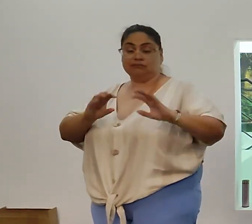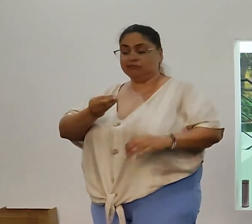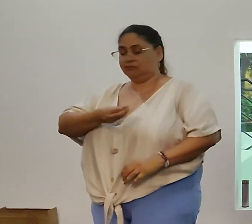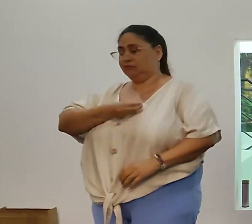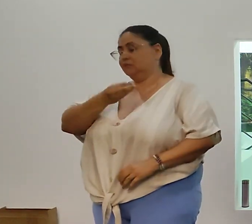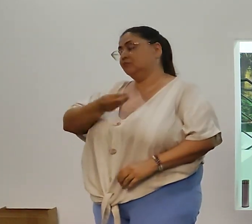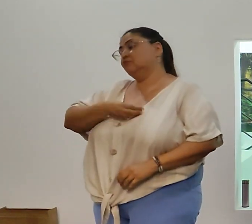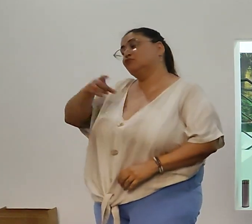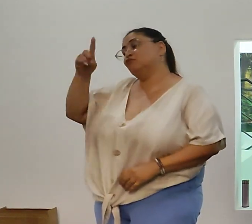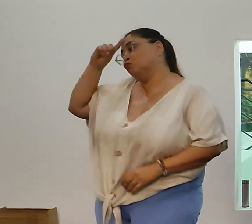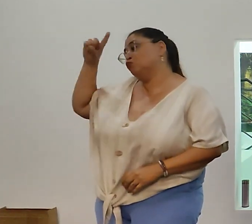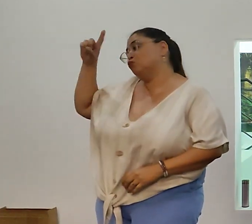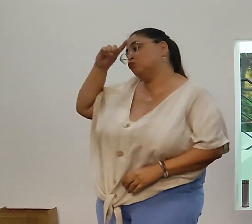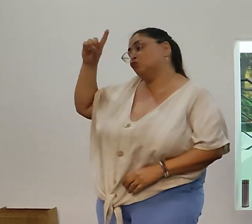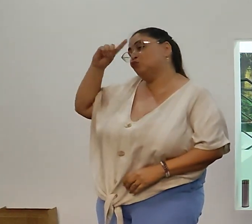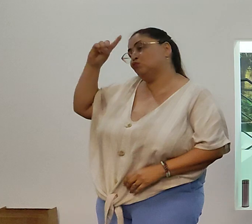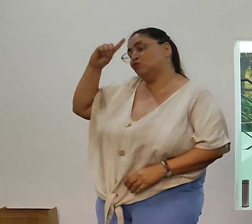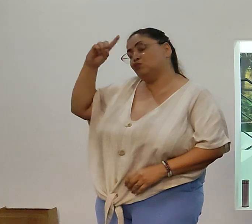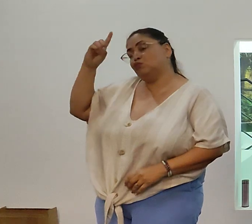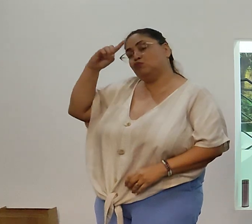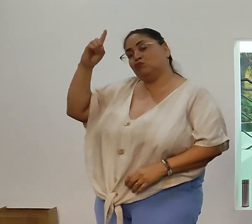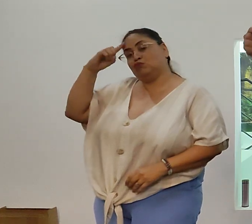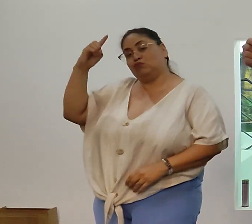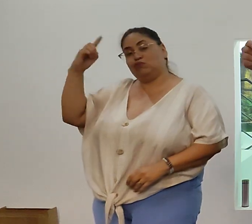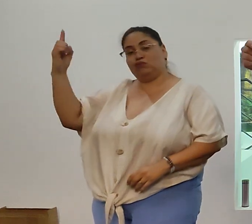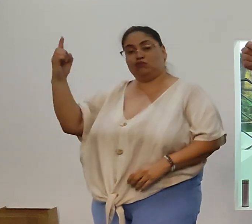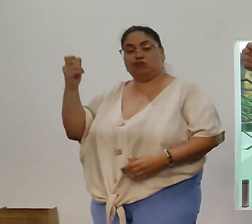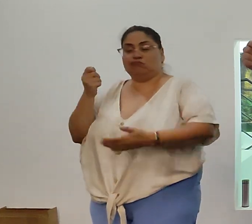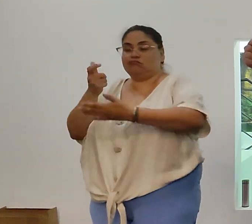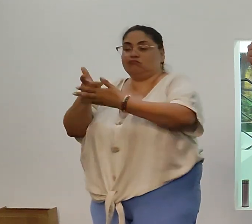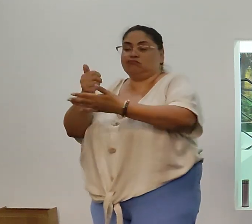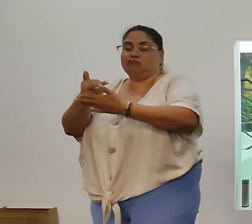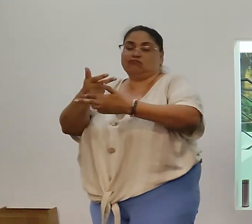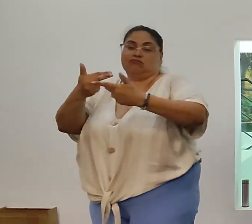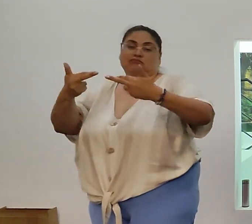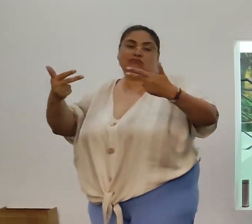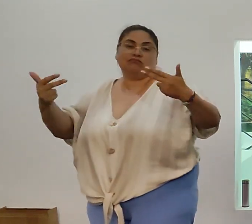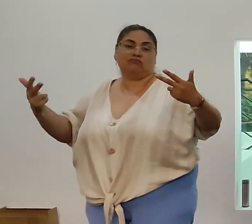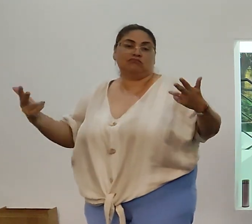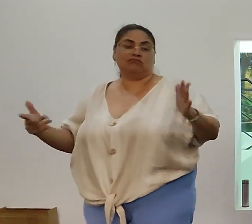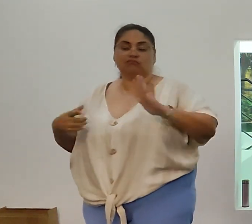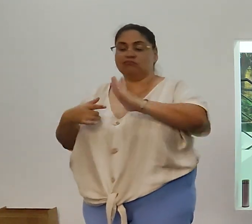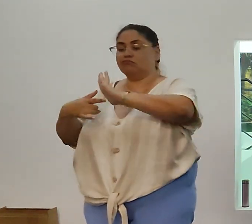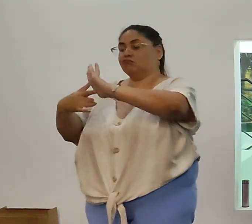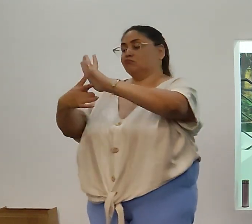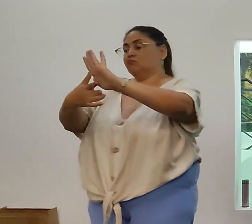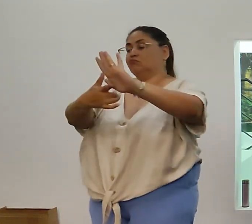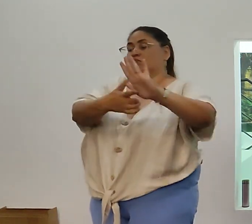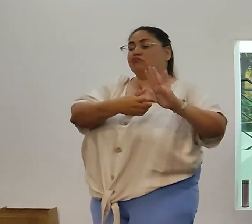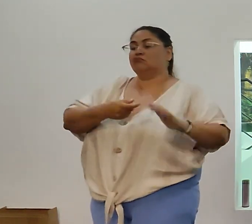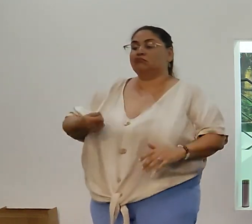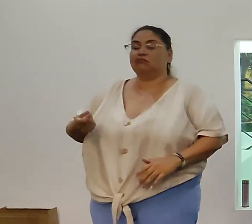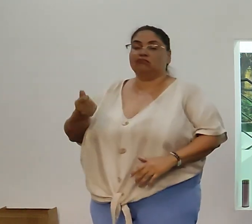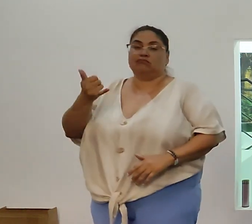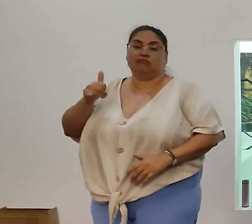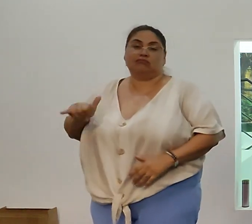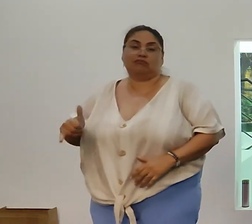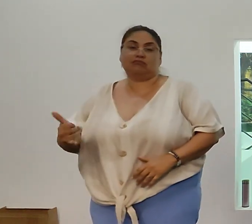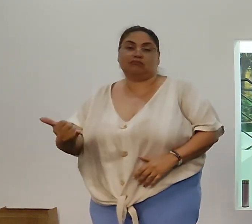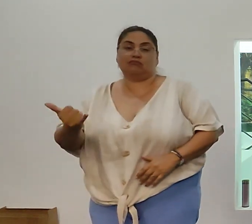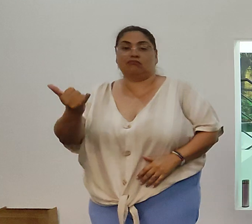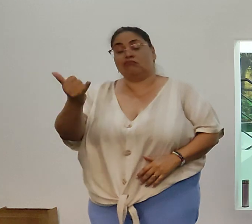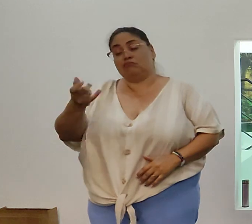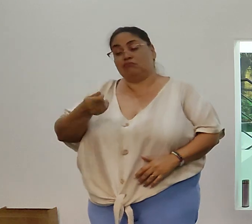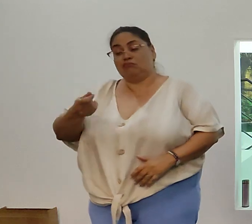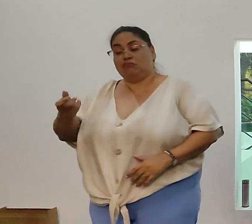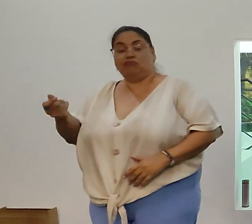vivia todos os dias no luxo do que o seu dinheiro poderia comprar. Era alguém que externava o que tinha, alguém que aproveitava tudo que